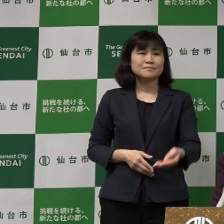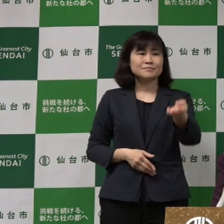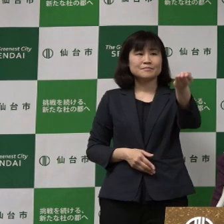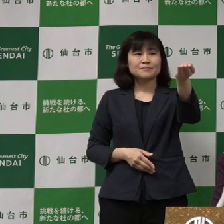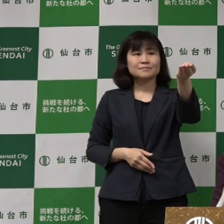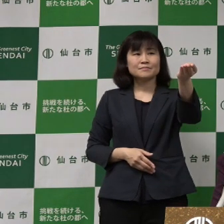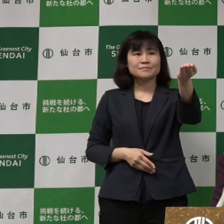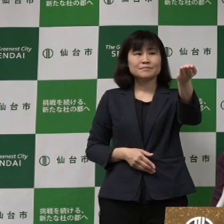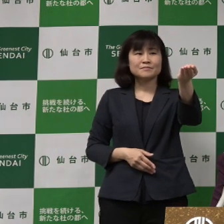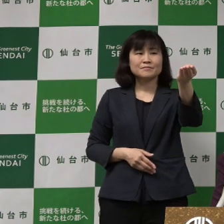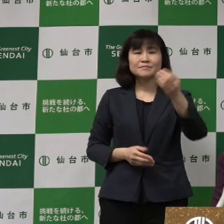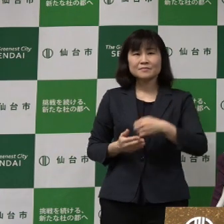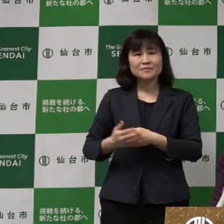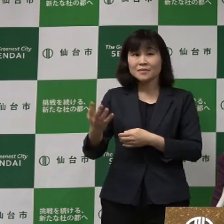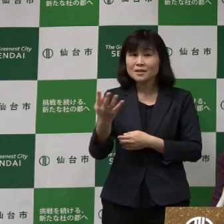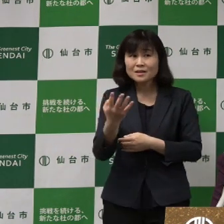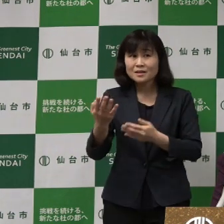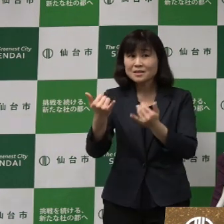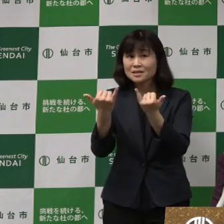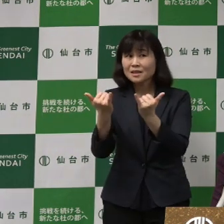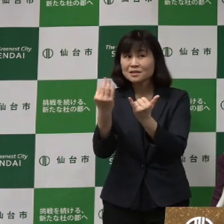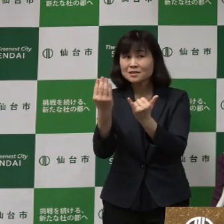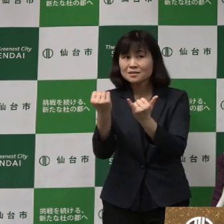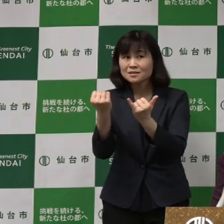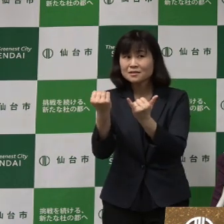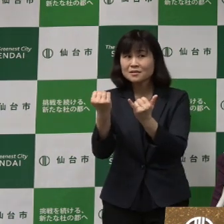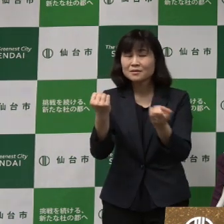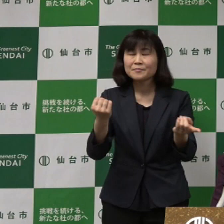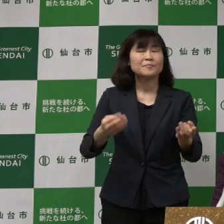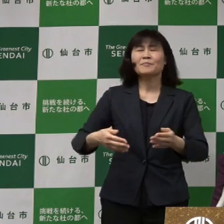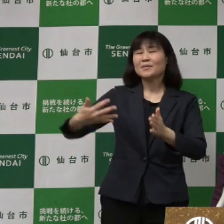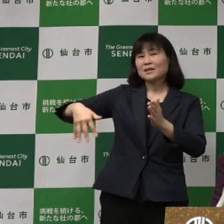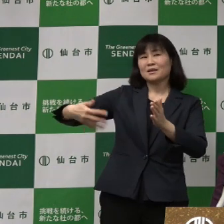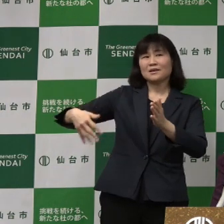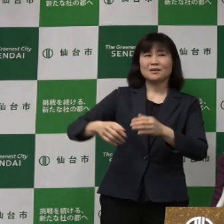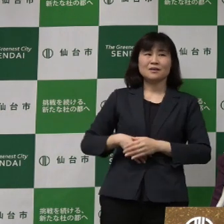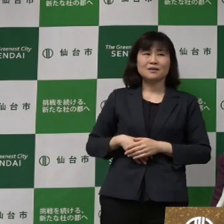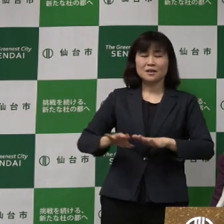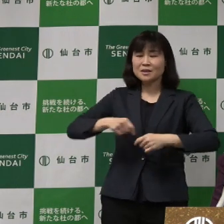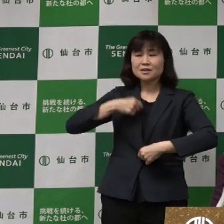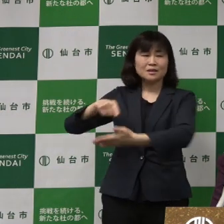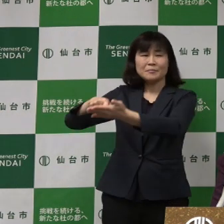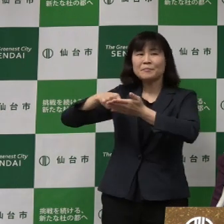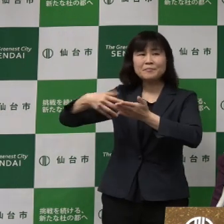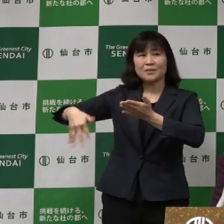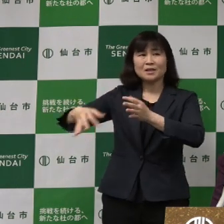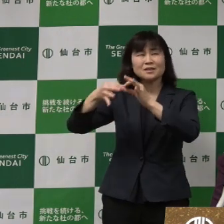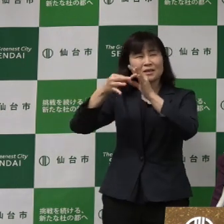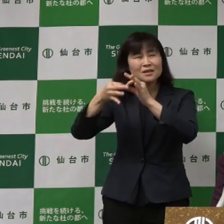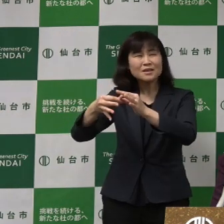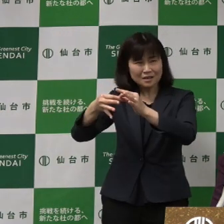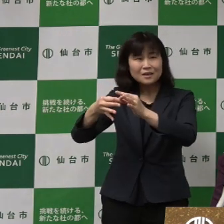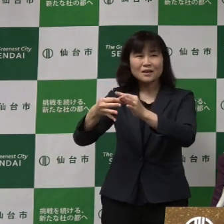大体何人ぐらい、 まだ具体的には話が入っておりませんので、何人は